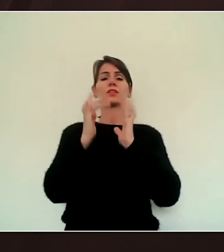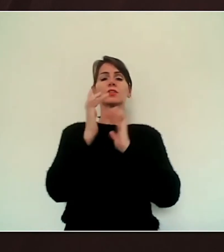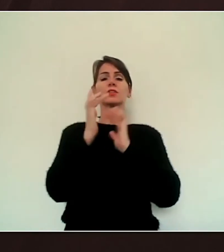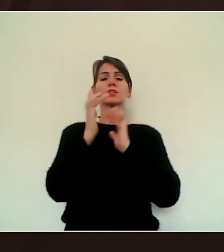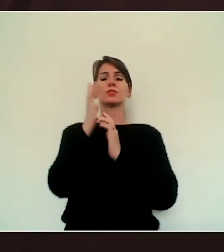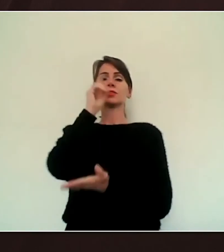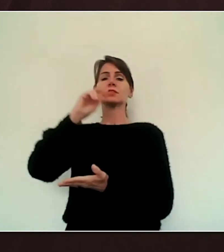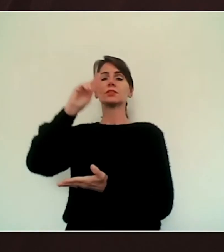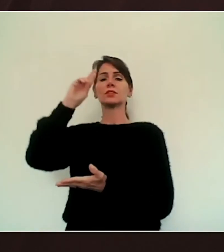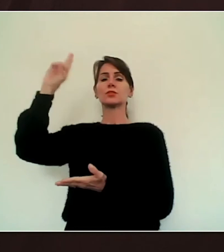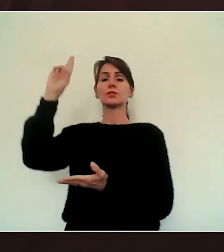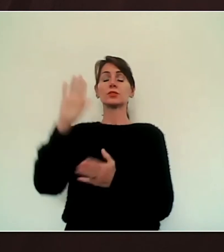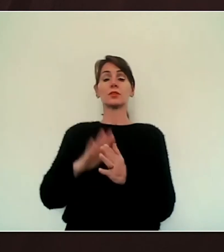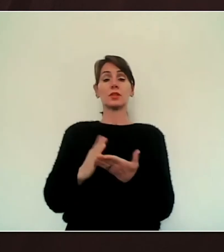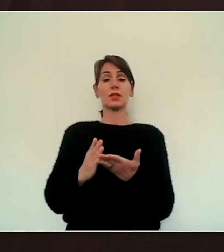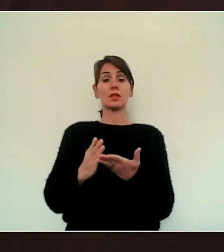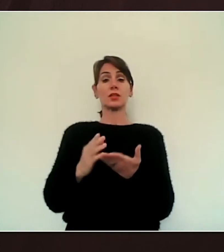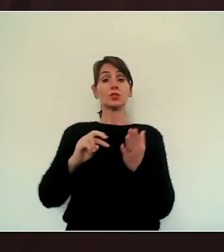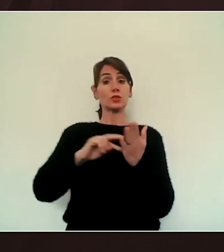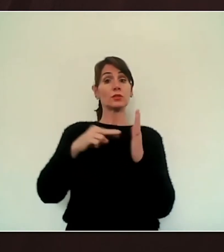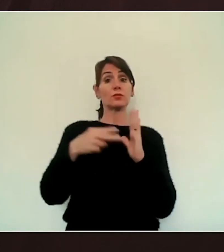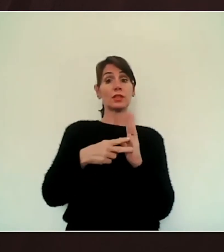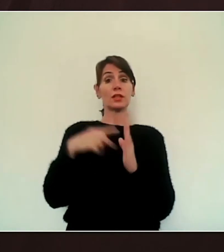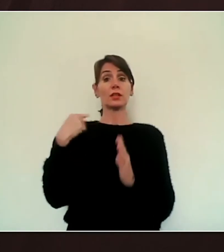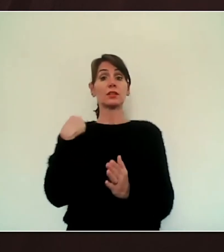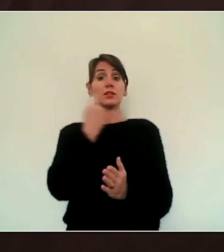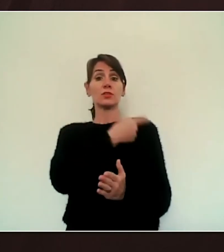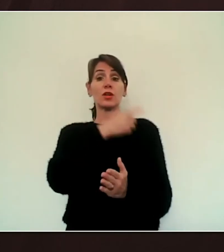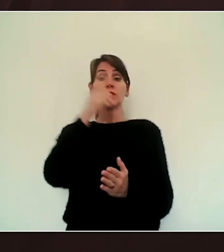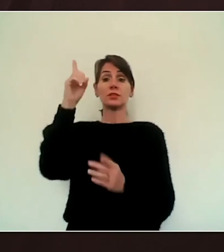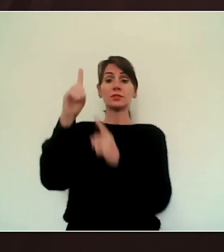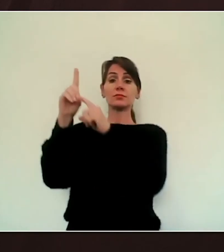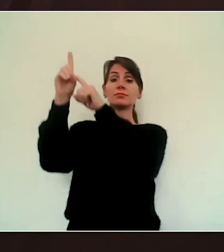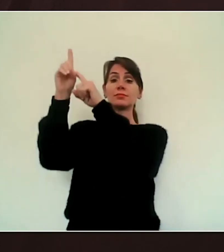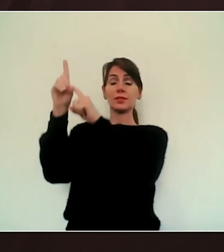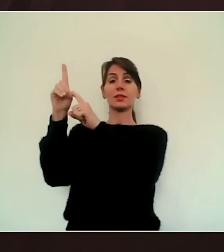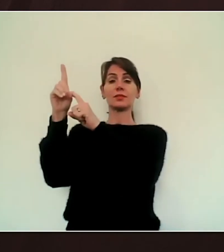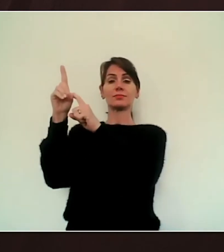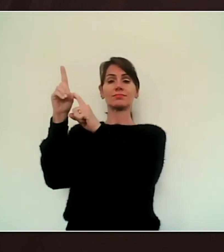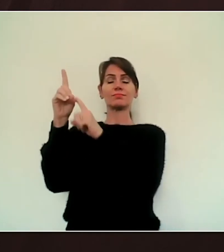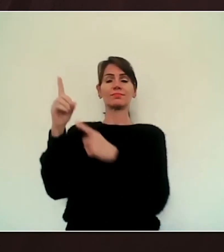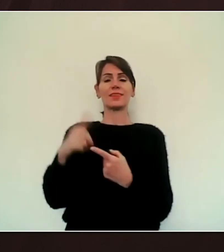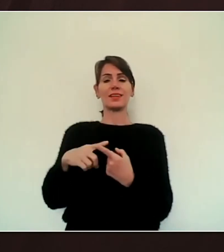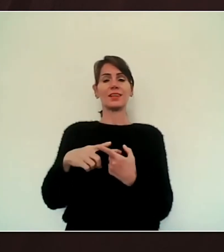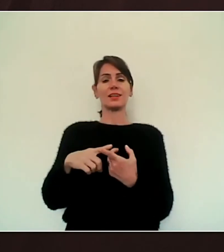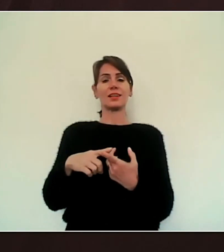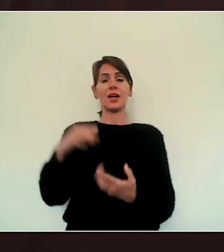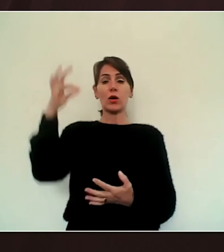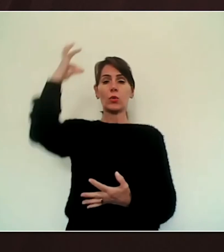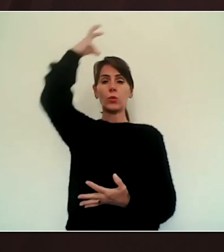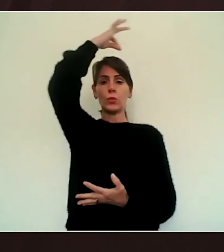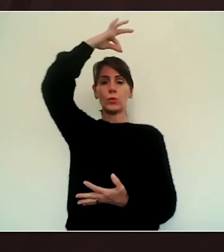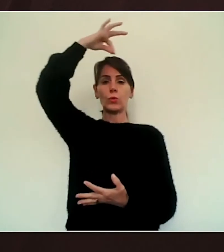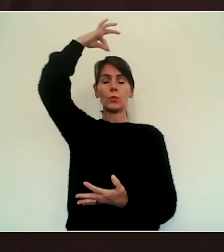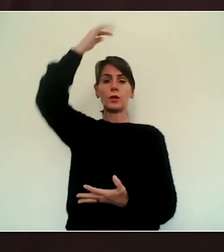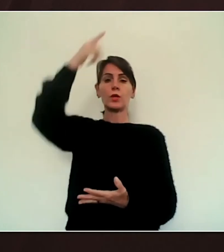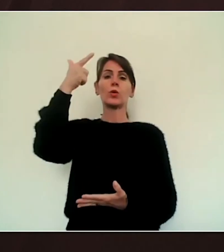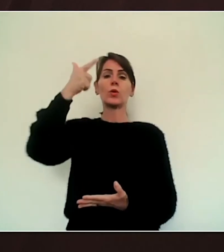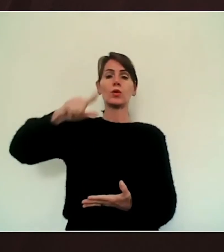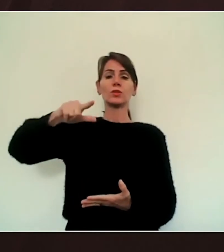do Senhor e o Espírito então tem liberdade de agir na igreja. Na igreja não é o homem quem